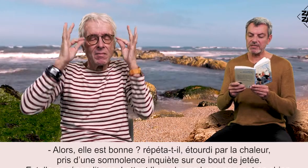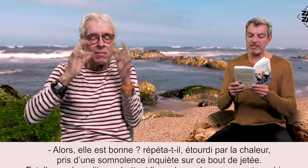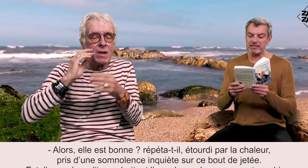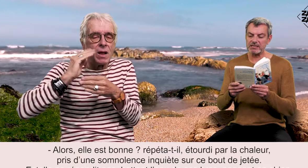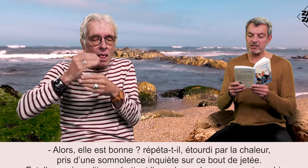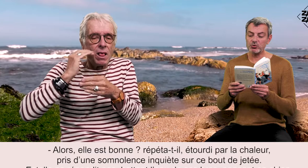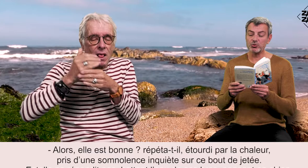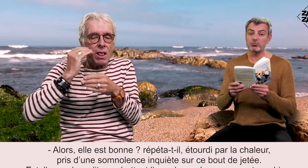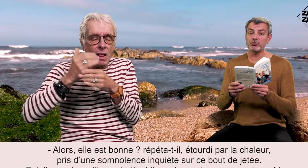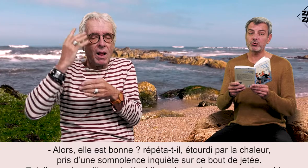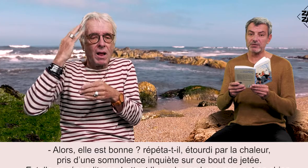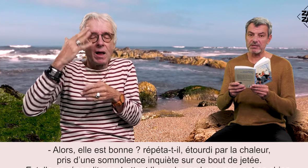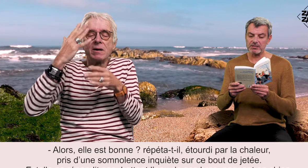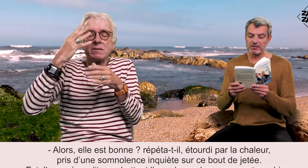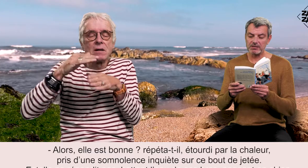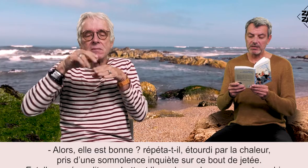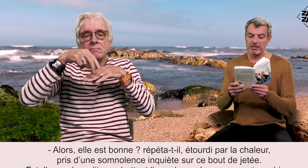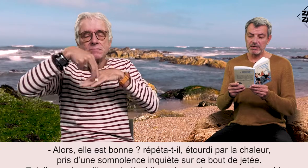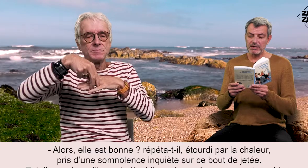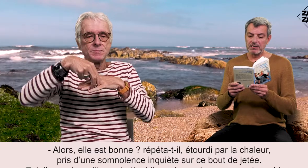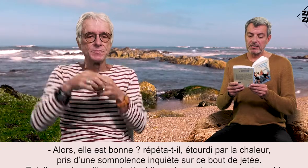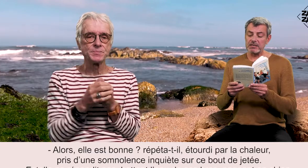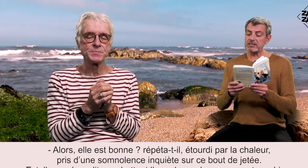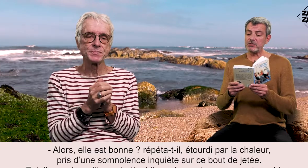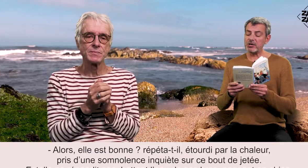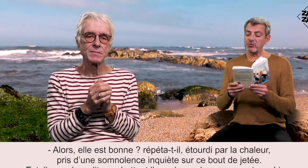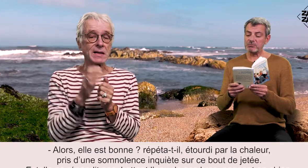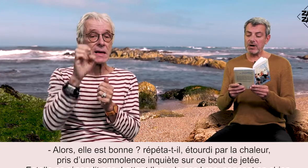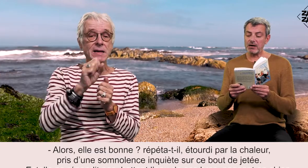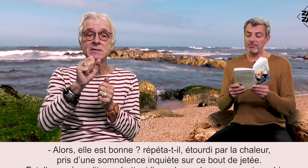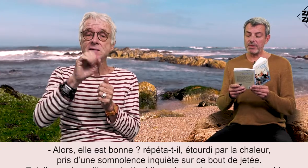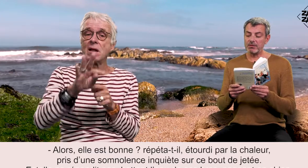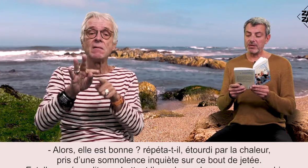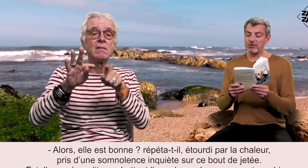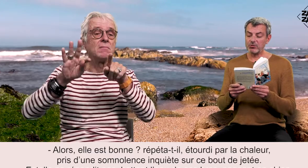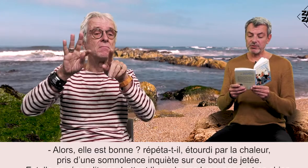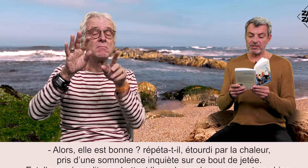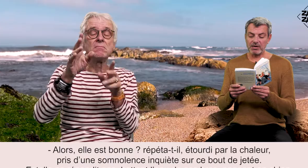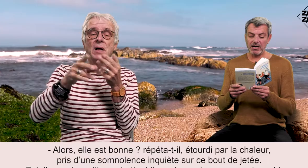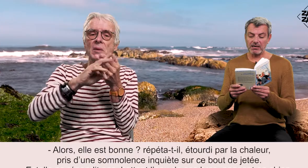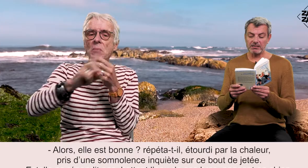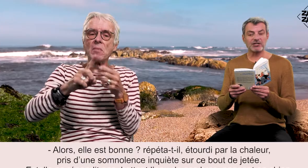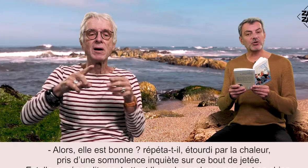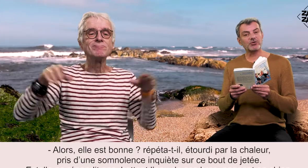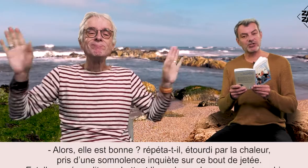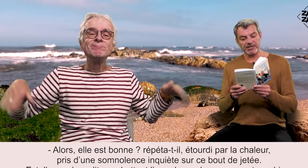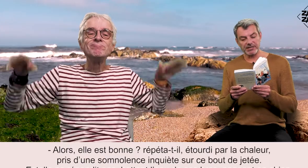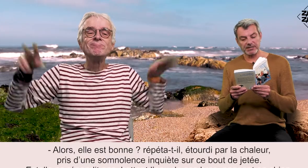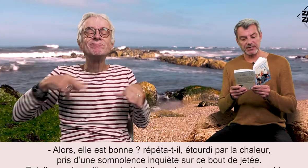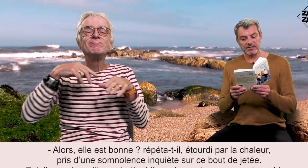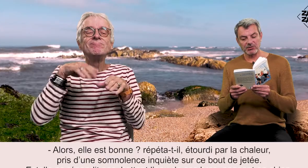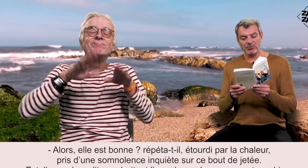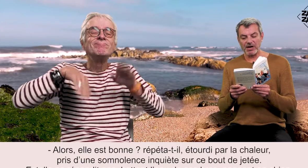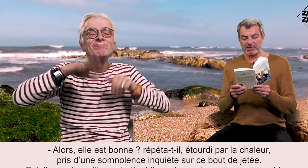somnolence inquiète sur ce bout de jetée. Estelle ne répondit pas, battant l'eau de ses bras, nageant en